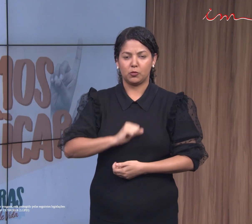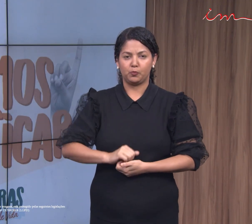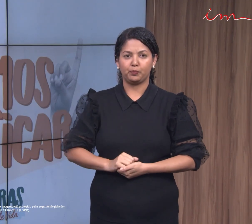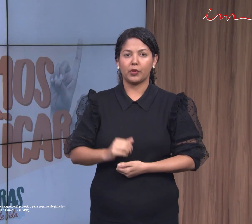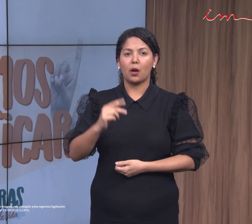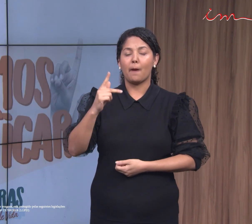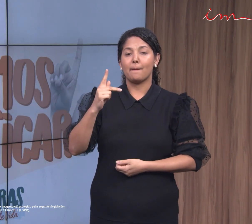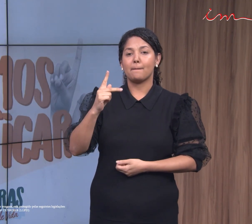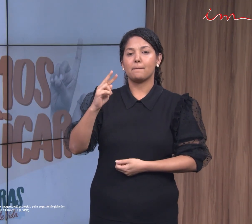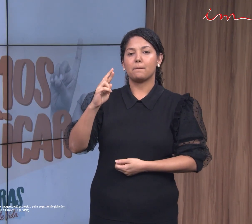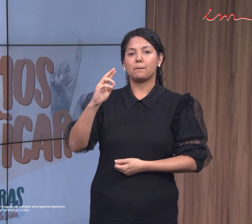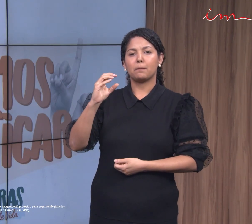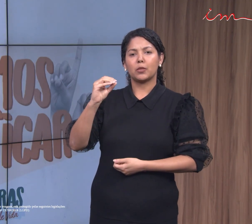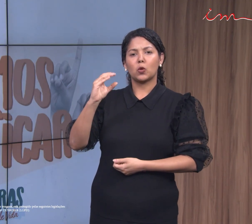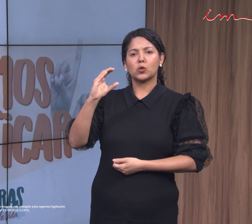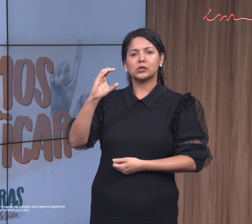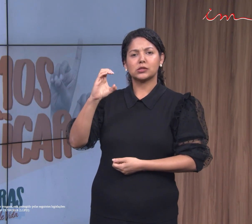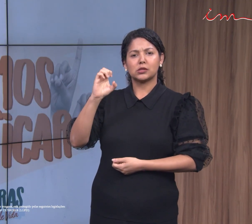Um exemplo.